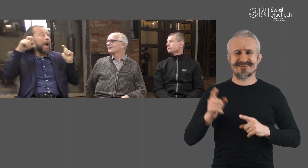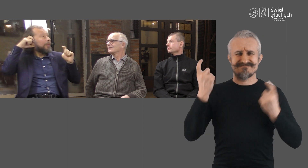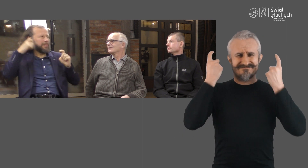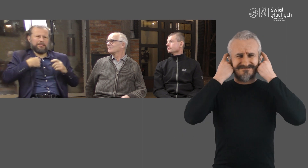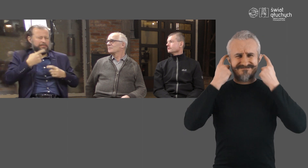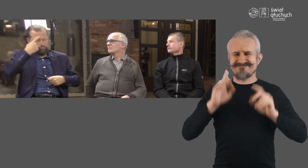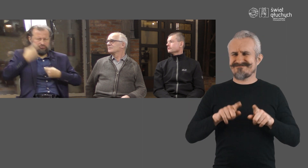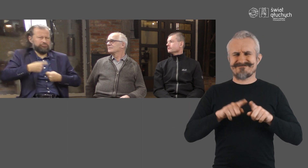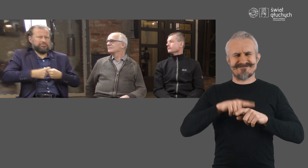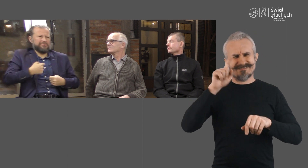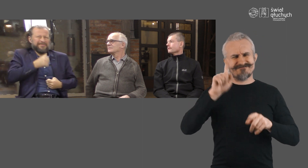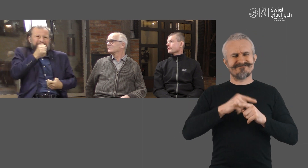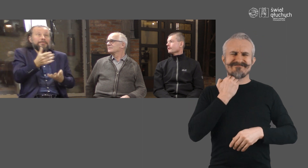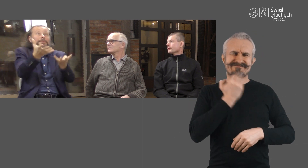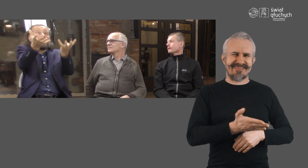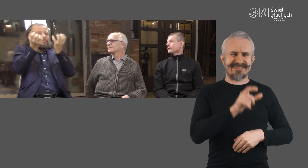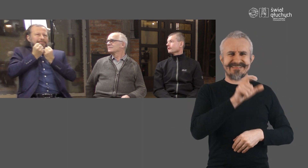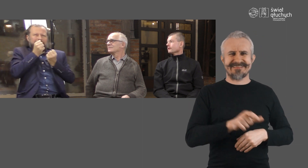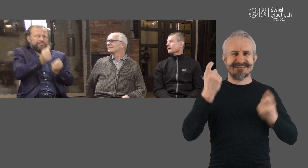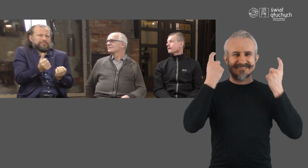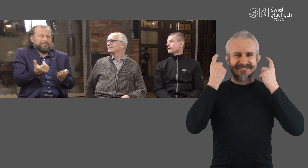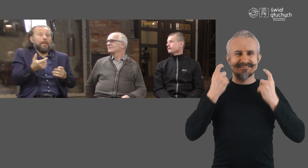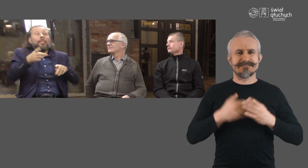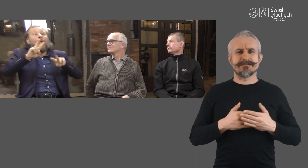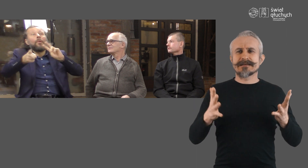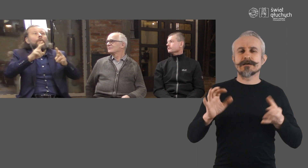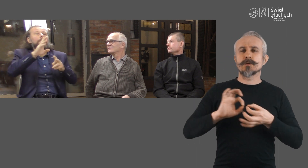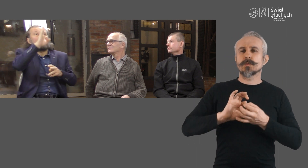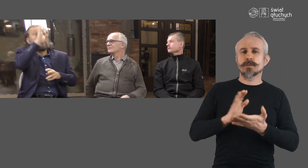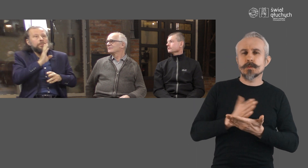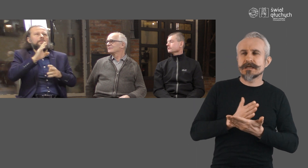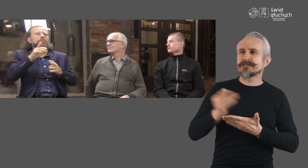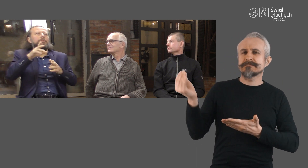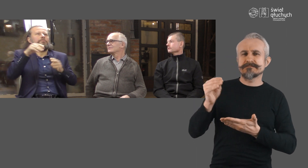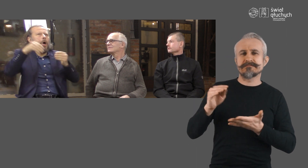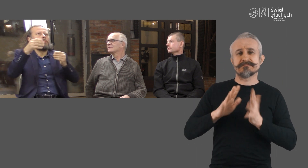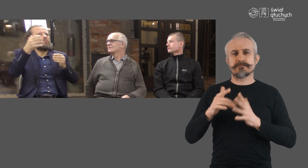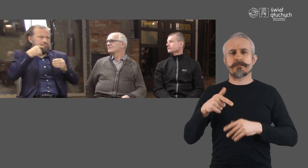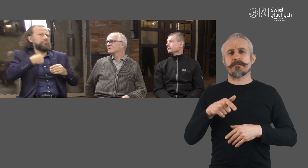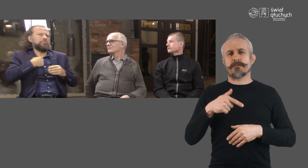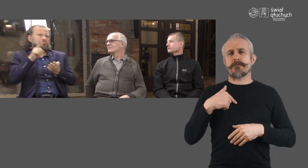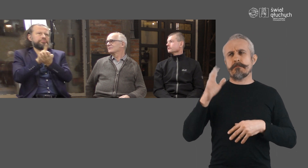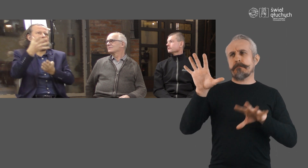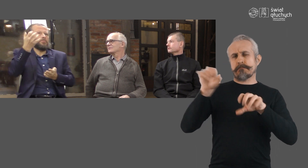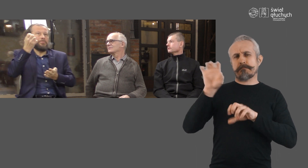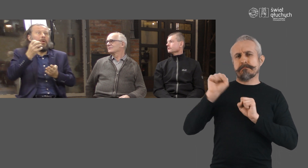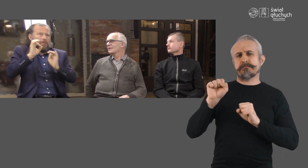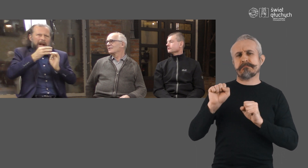Ja byłem bardzo uparty i w ogóle nie chciałem nosić aparatów, bo one mi nic nie pomagały. Może